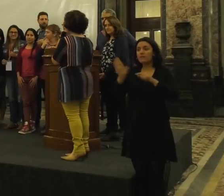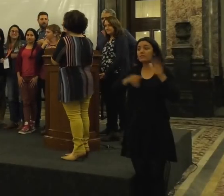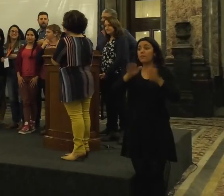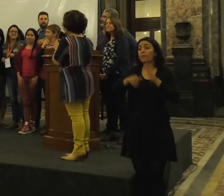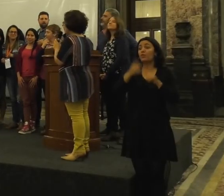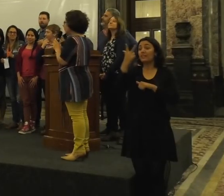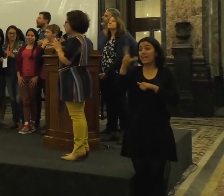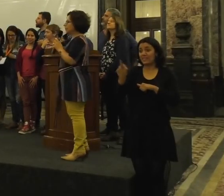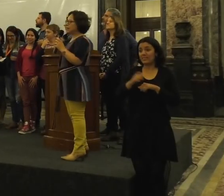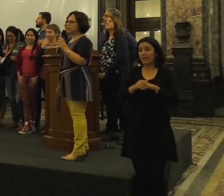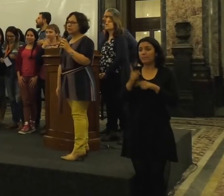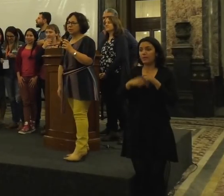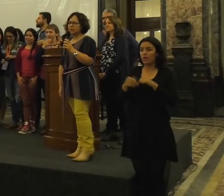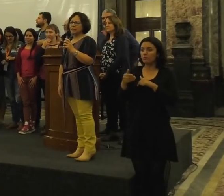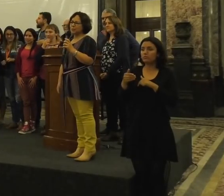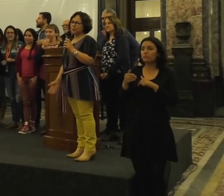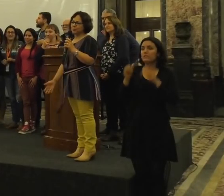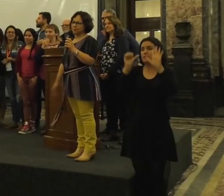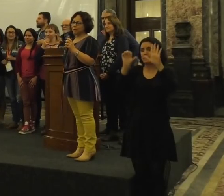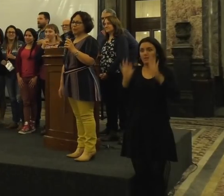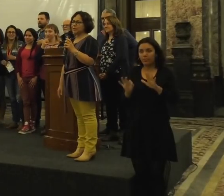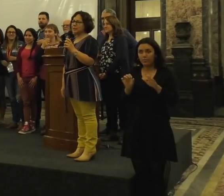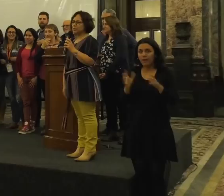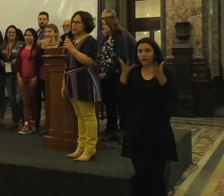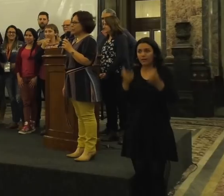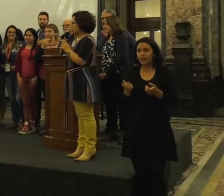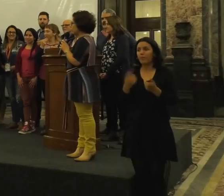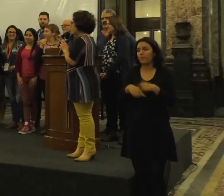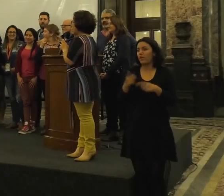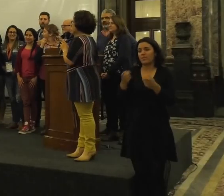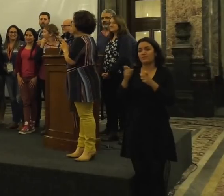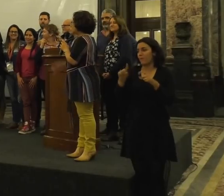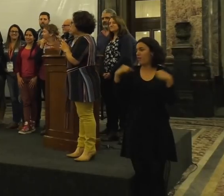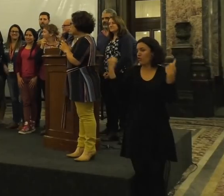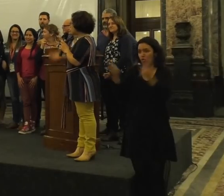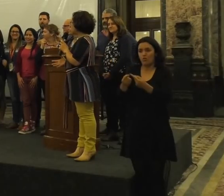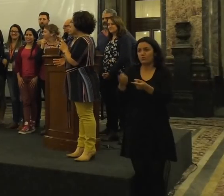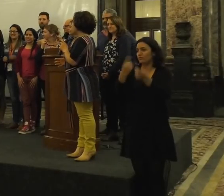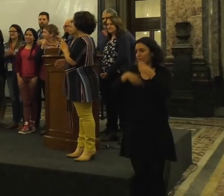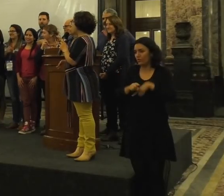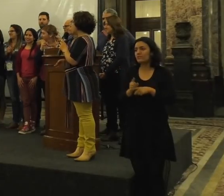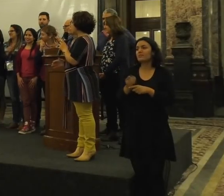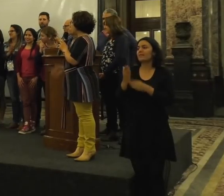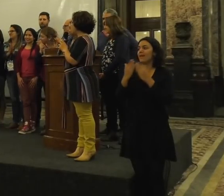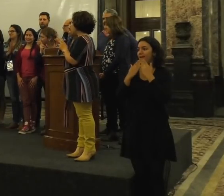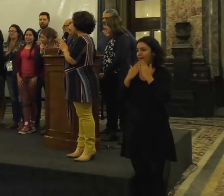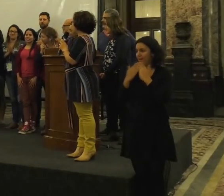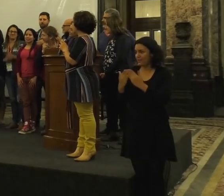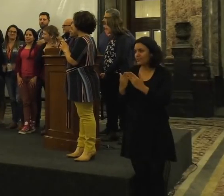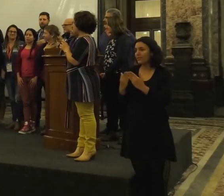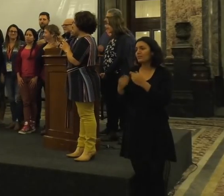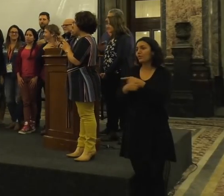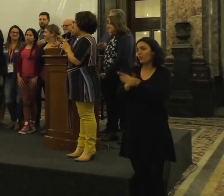¿no? Se presentaron 60 y dijimos, lo precisamos a todos. Así que muchísimas gracias, porque la verdad que